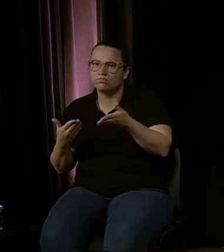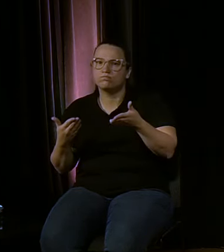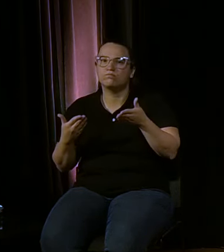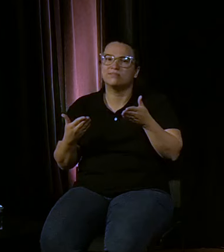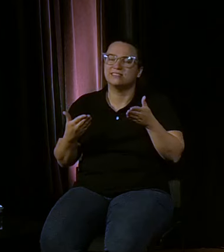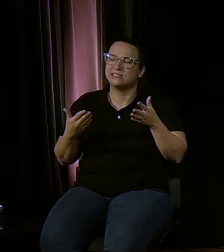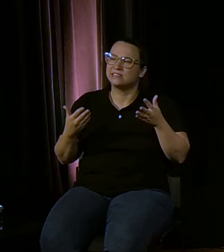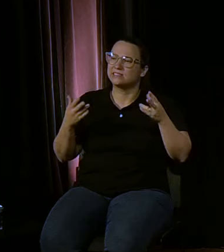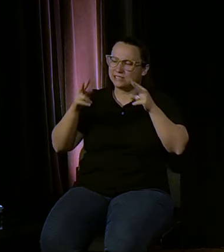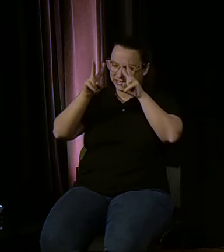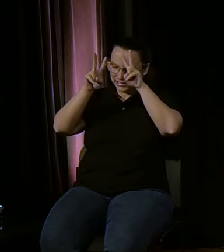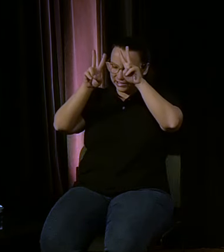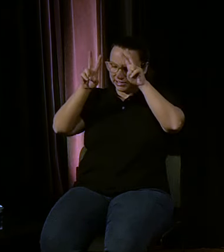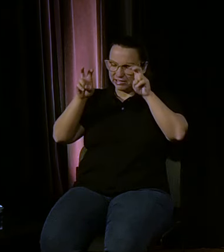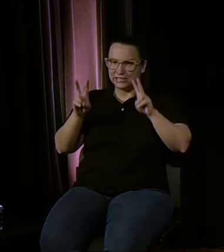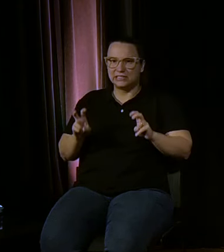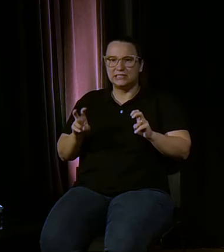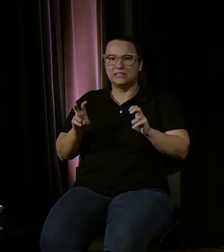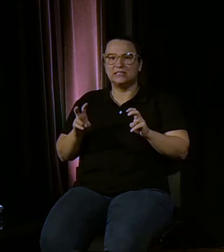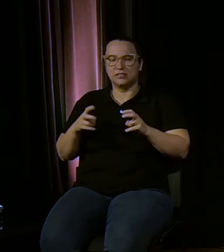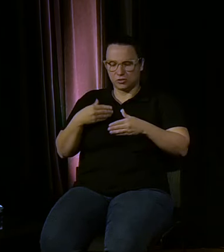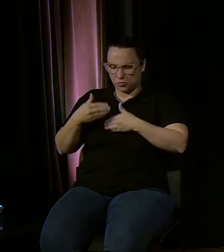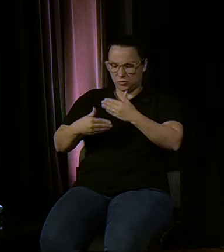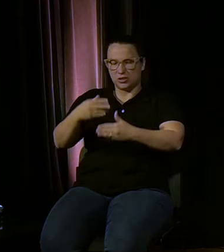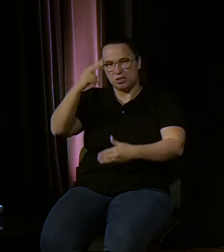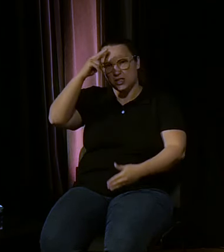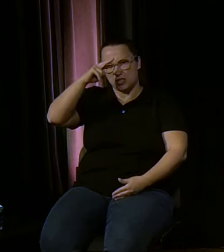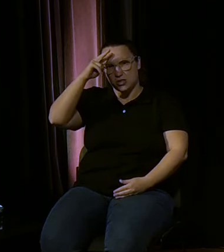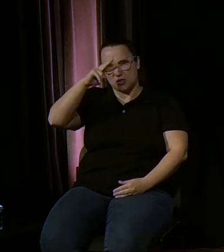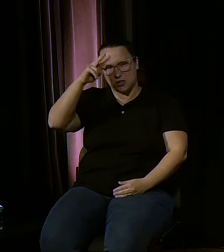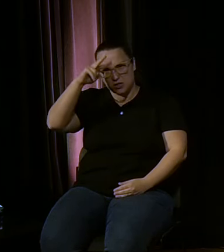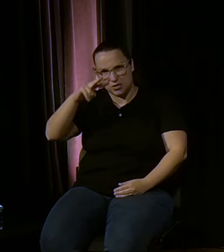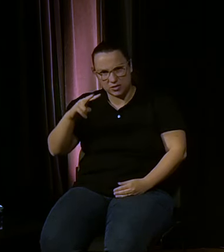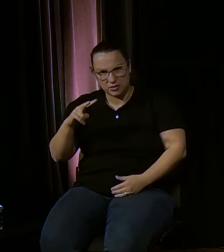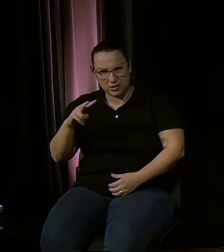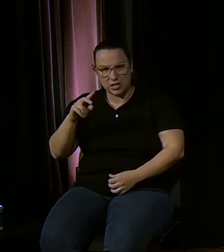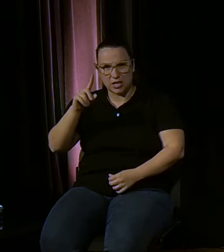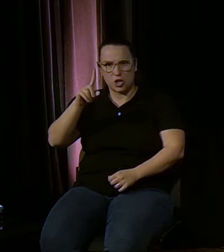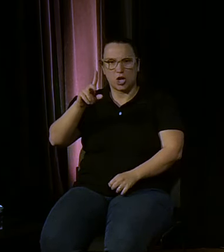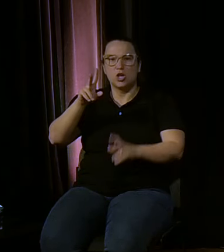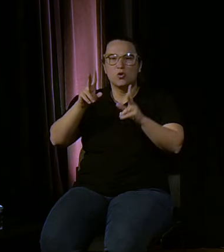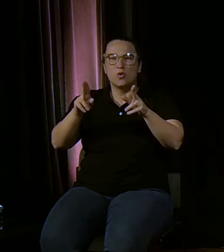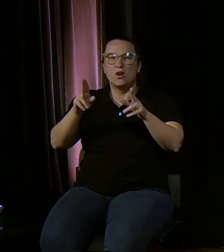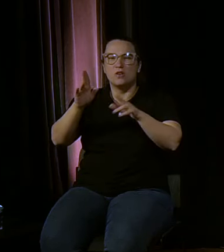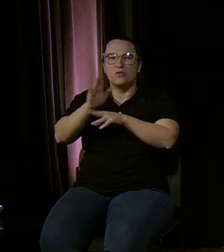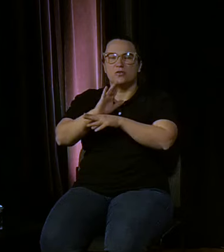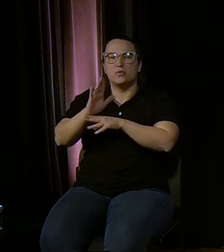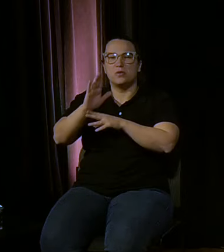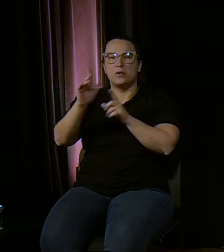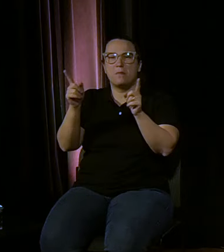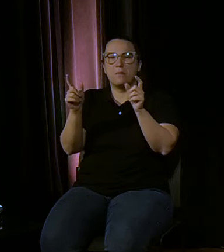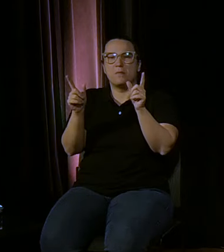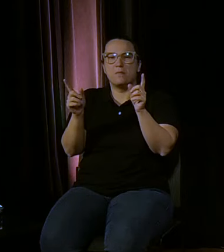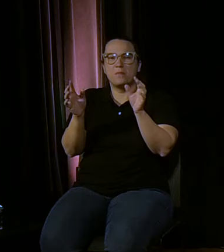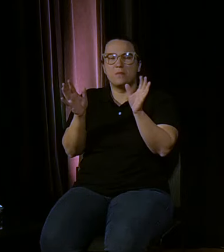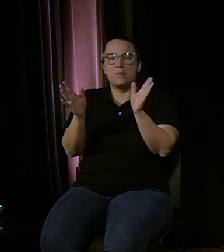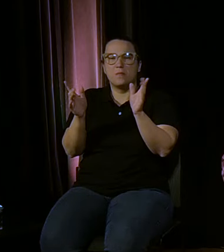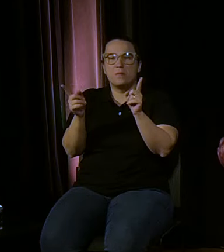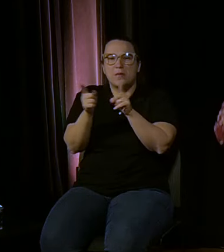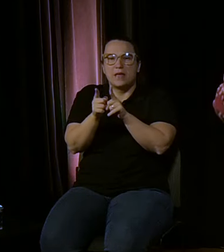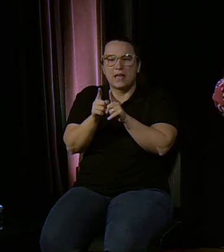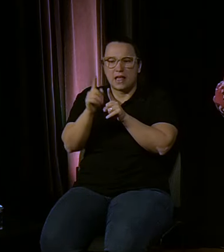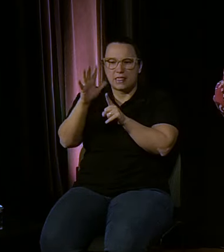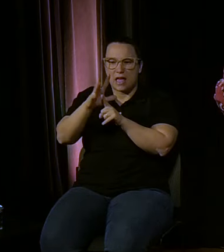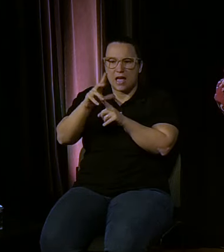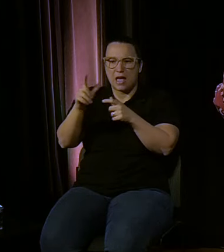essas lacunas enquanto processos históricos, o que, é que acontece em Pequena África, é um processo de Brasil também que está sendo